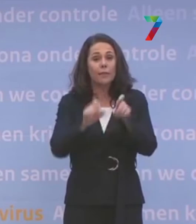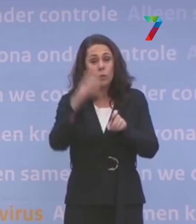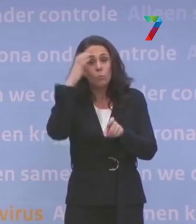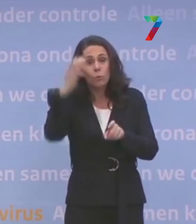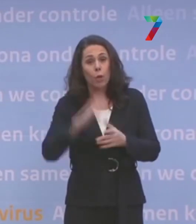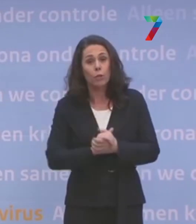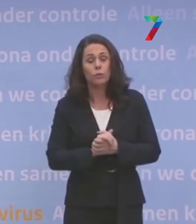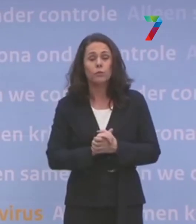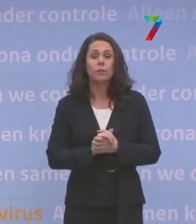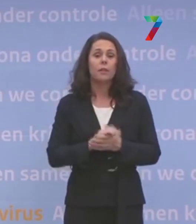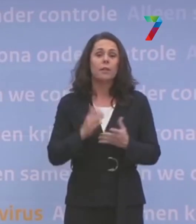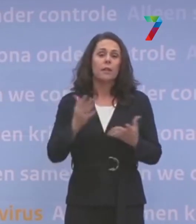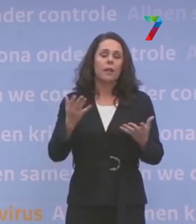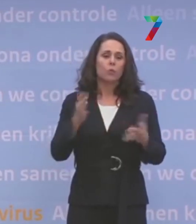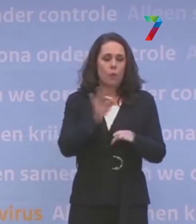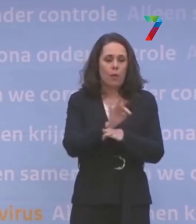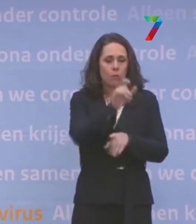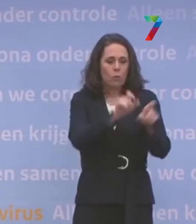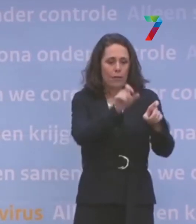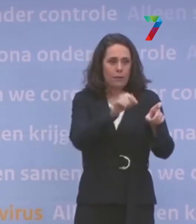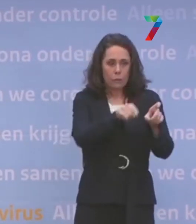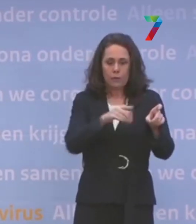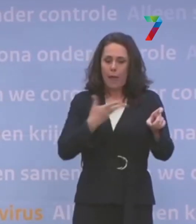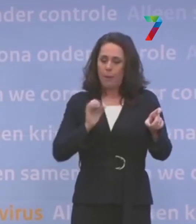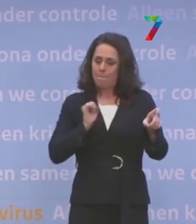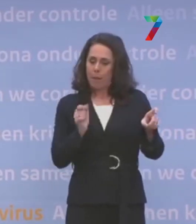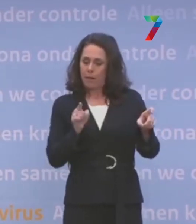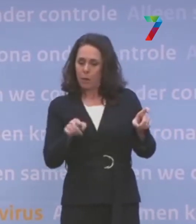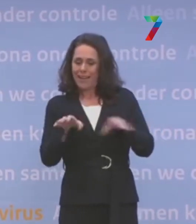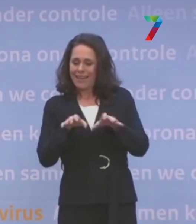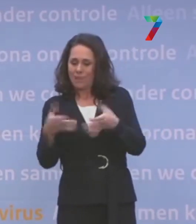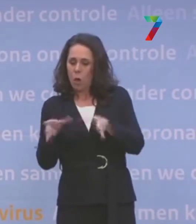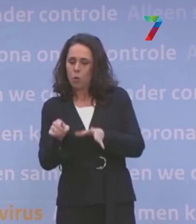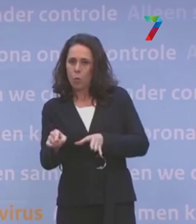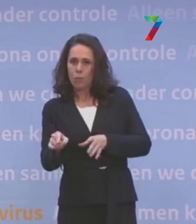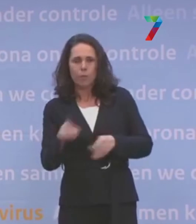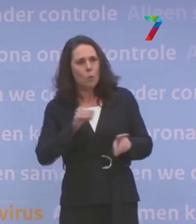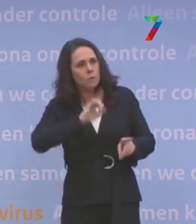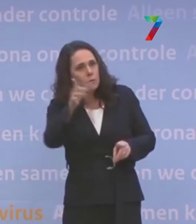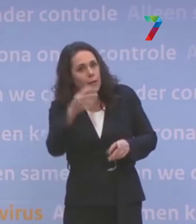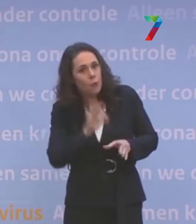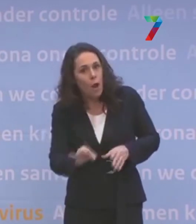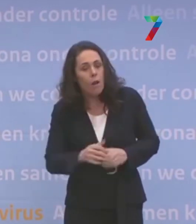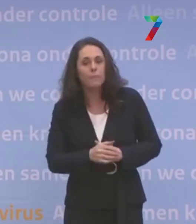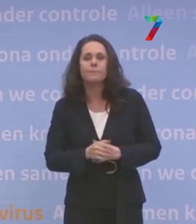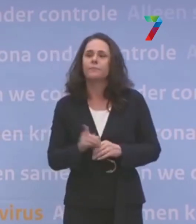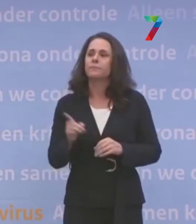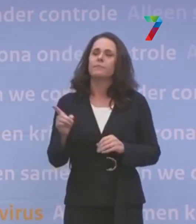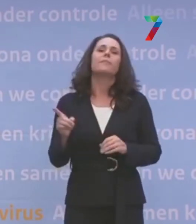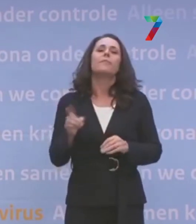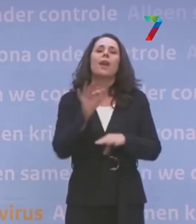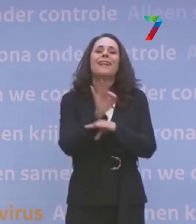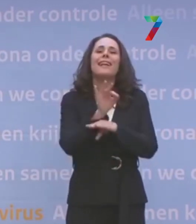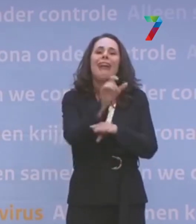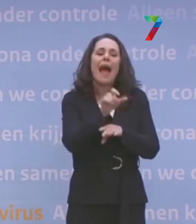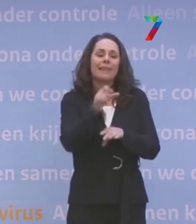ook leraren die een partner hebben die in een risicogroep zitten. Hoe gaan die leraren, moeten die nog wel naar school gaan dan? Nou kijk, voor de leraren zelf die in een risicogroep